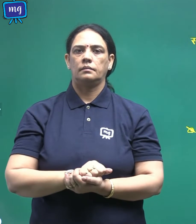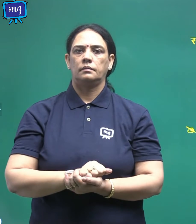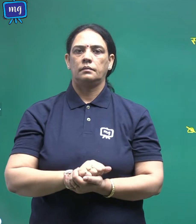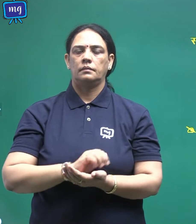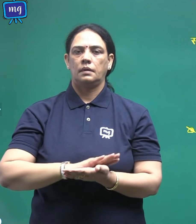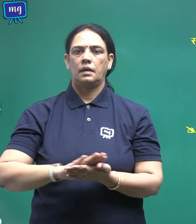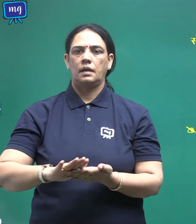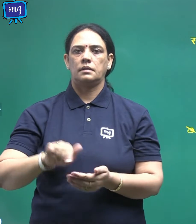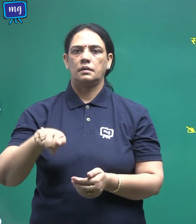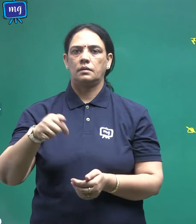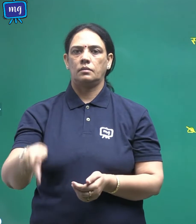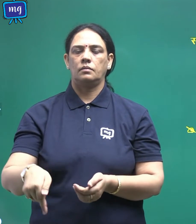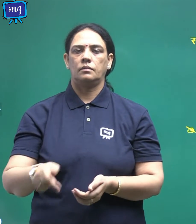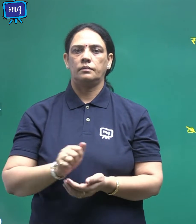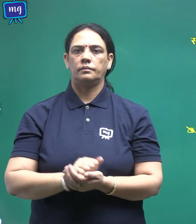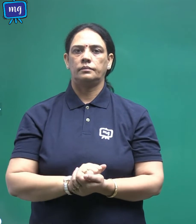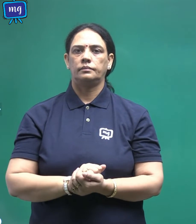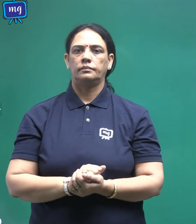h है तो